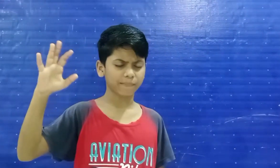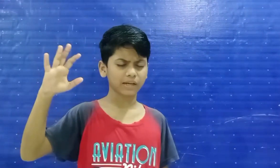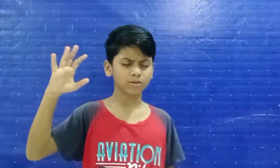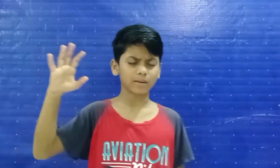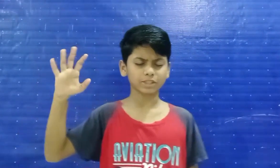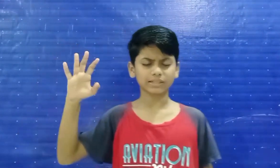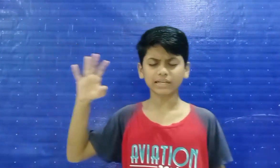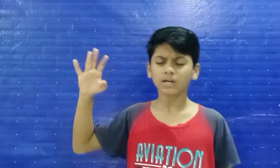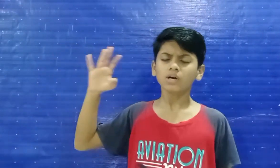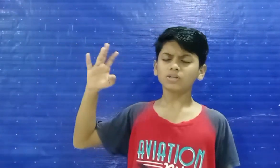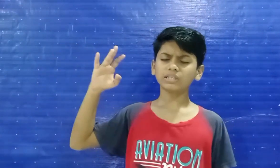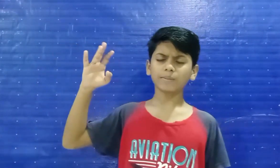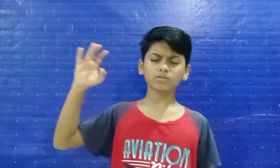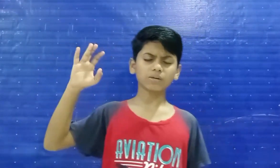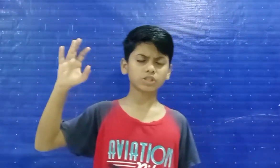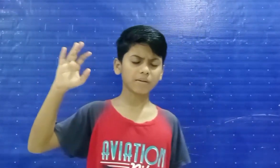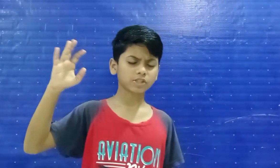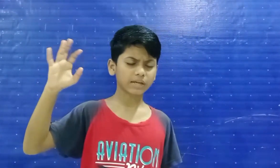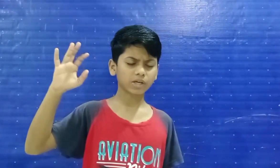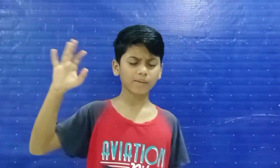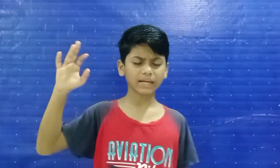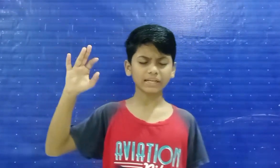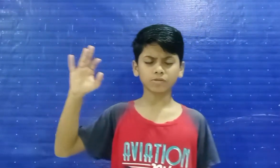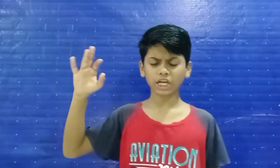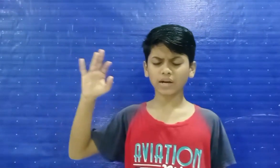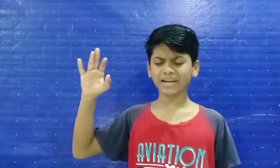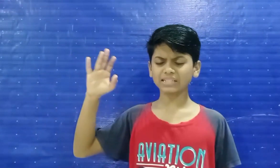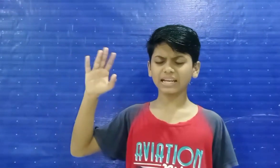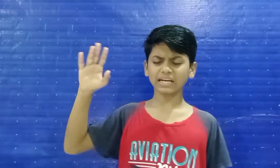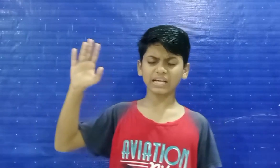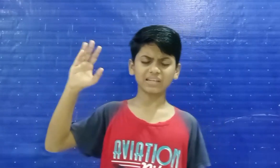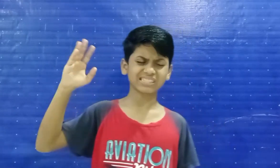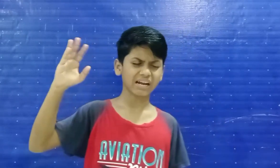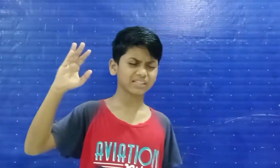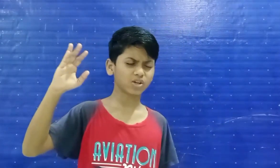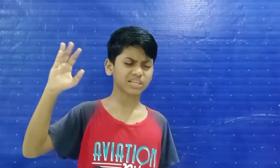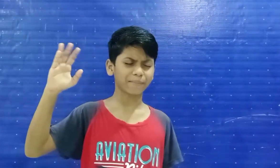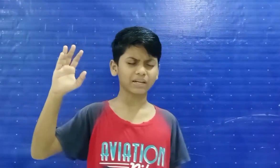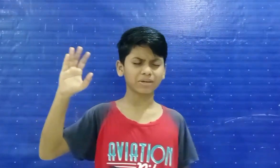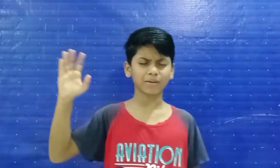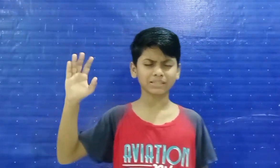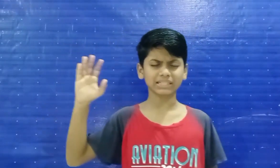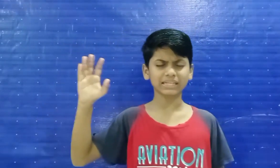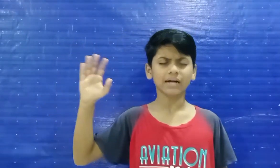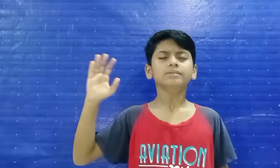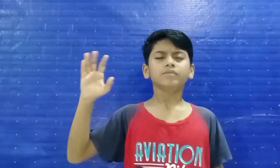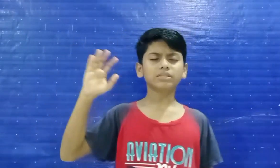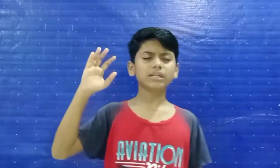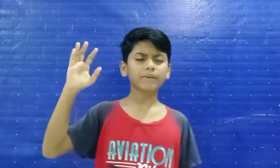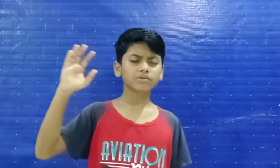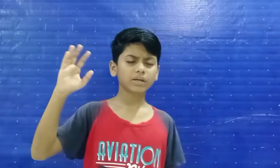ಅಂದ್ರು ಪುಷ್ಕರ ಬಂದ್ರೆ ಬಂದ್ರೆ ಬಜಂದ್ರೆ ಲಿಕ ಬಜಂದ್ರೆ ಬಂದ್ರೆ ಬುಜಿರೆ ಪುಷ್ಕರ ಬಟಕ ಬಗ್ರಾಟಿ ಪುಷ್ಕರ ಬರ ಹಂದ್ರೆ ಕರ ಹಂದ್ರೆ ಕರ ಅಂದ್ರು ಪುಷ್ಕರ ಬಂದ್ರೆ ಬಂದ್ರೆ ಬಜಂದ್ರೆ